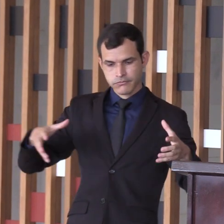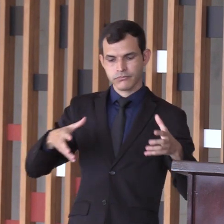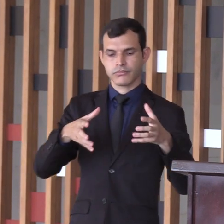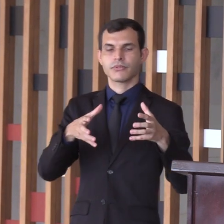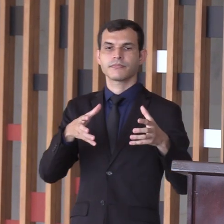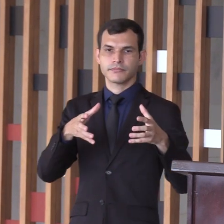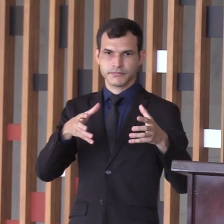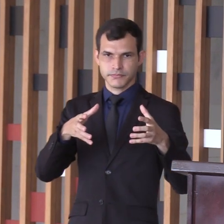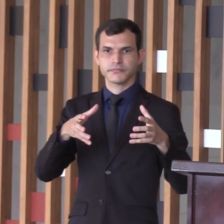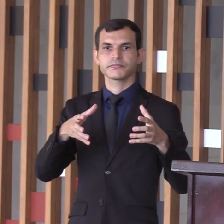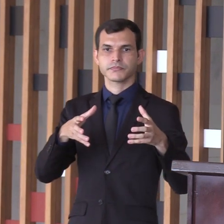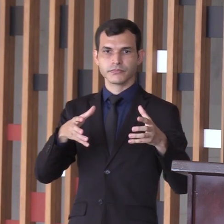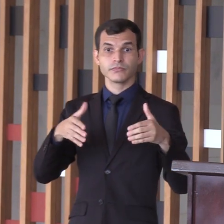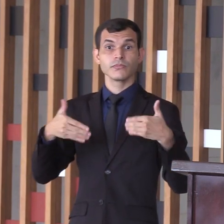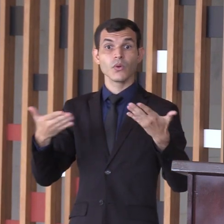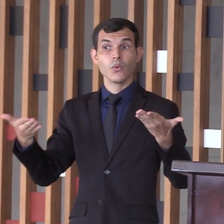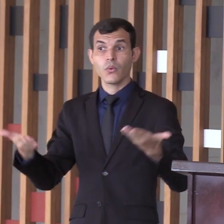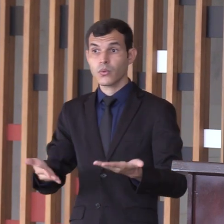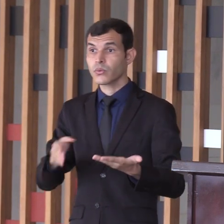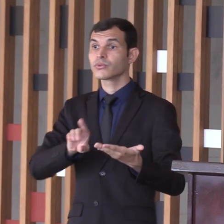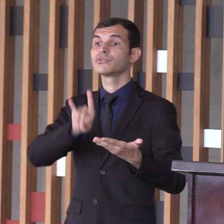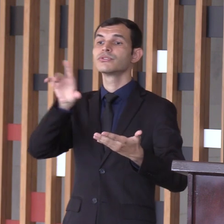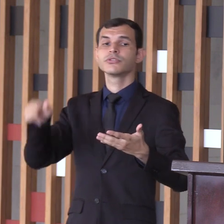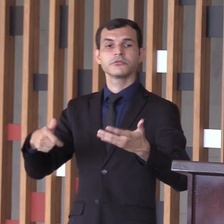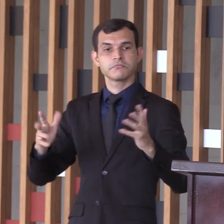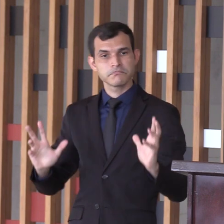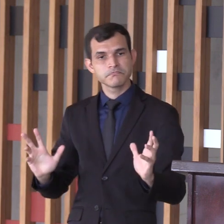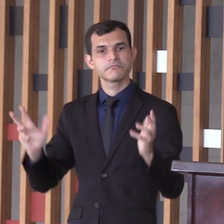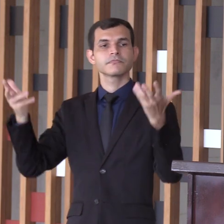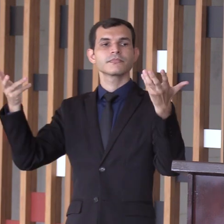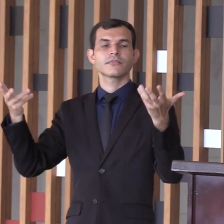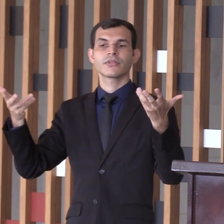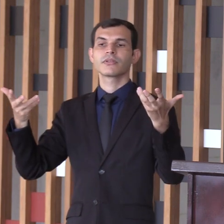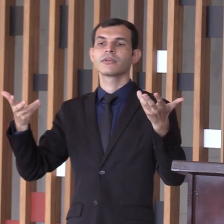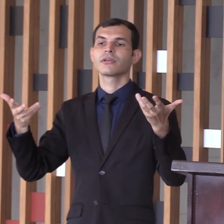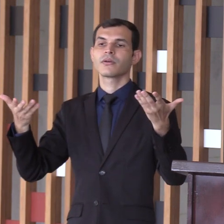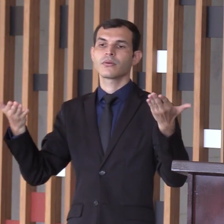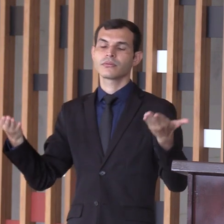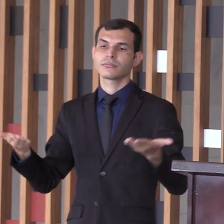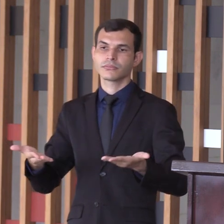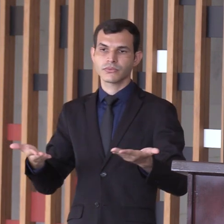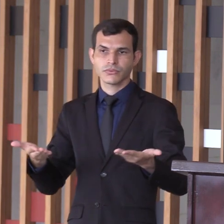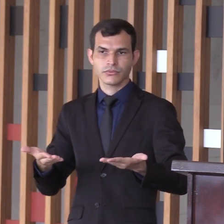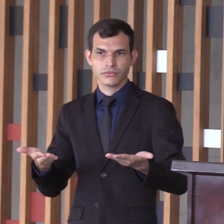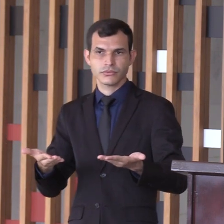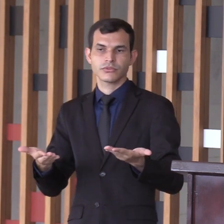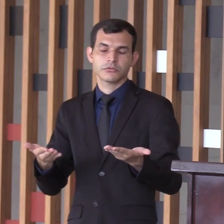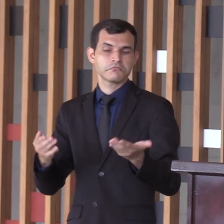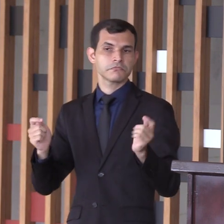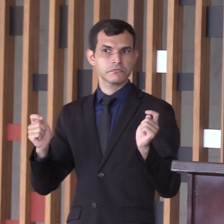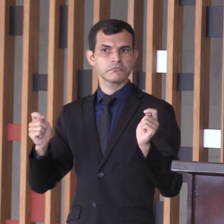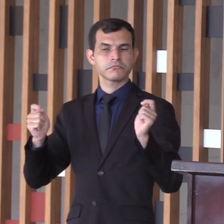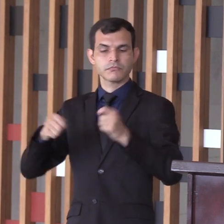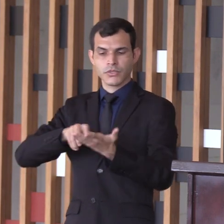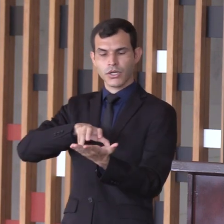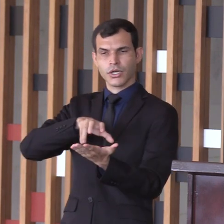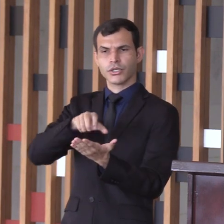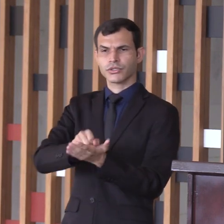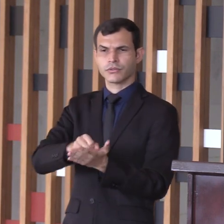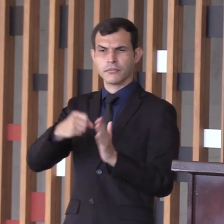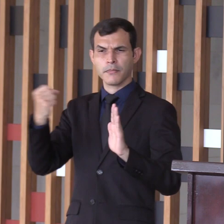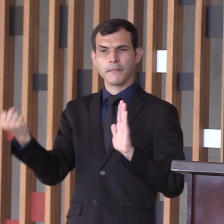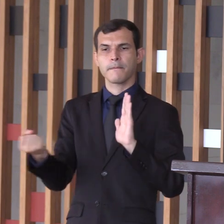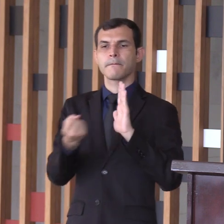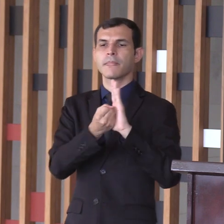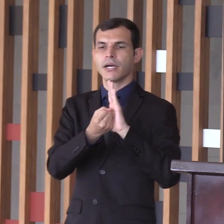dia é um dia muito festivo, um dia que merecerá um registro importante na história